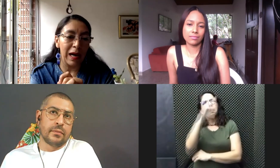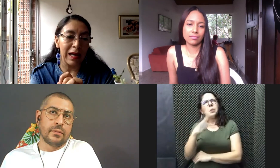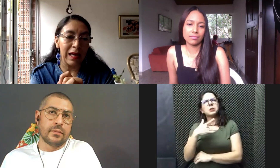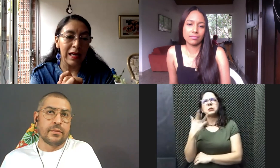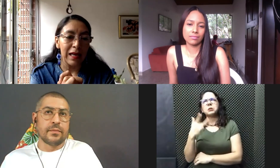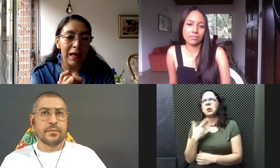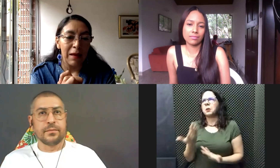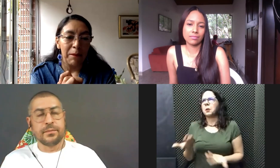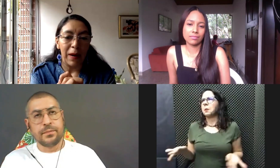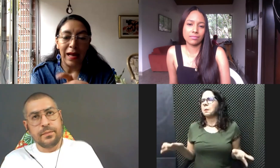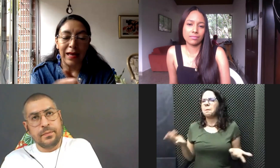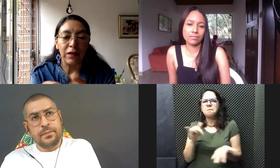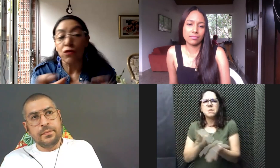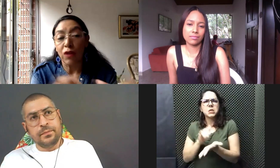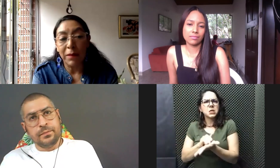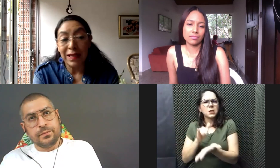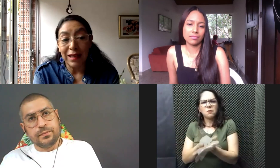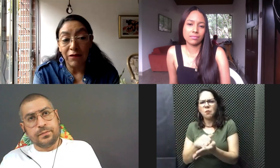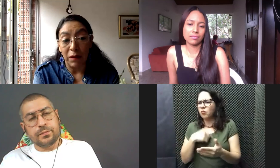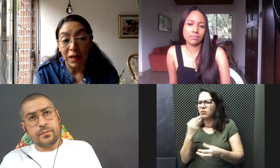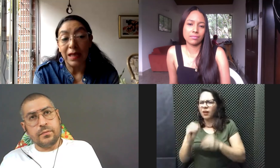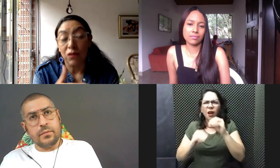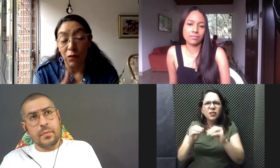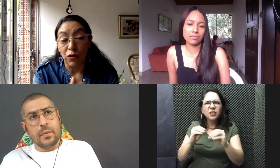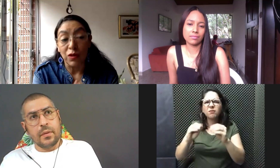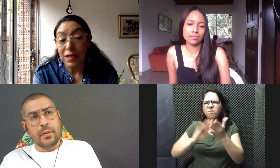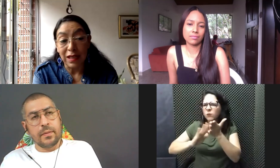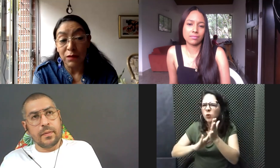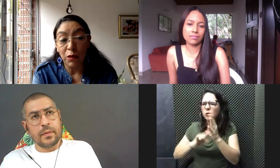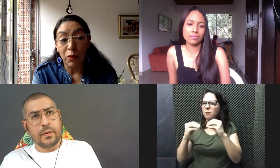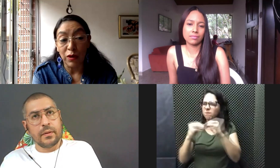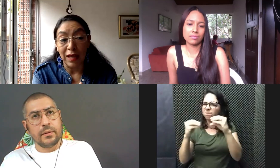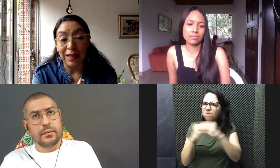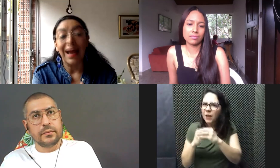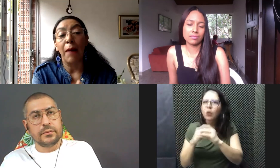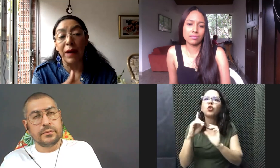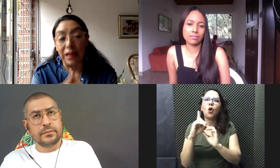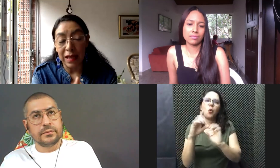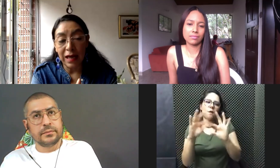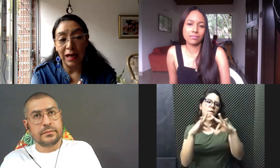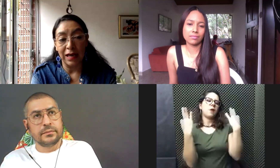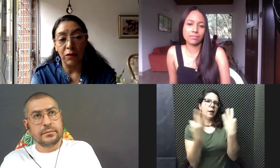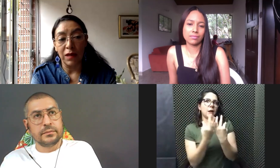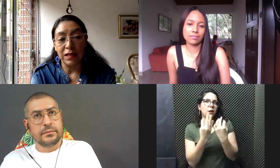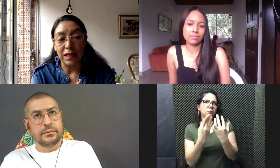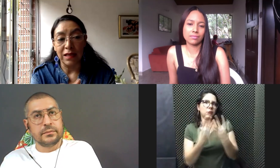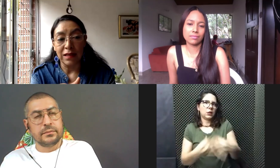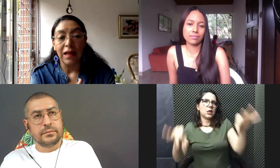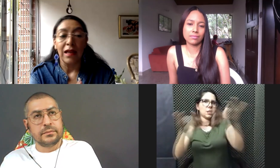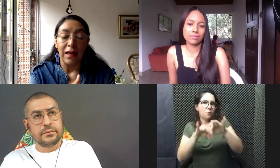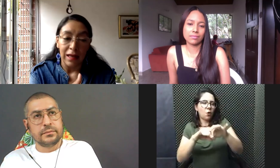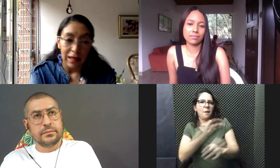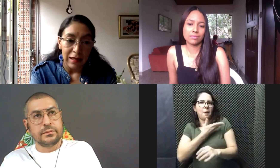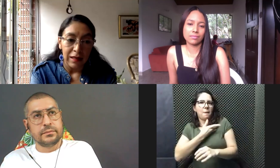ejemplo, para que no solamente en las familias, como tú dices que es muy importante, aprendieran la lengua de